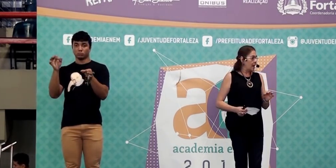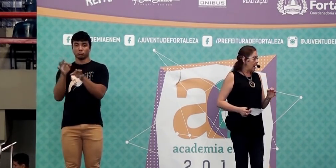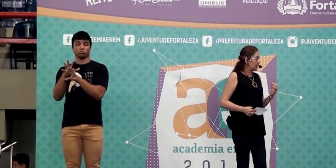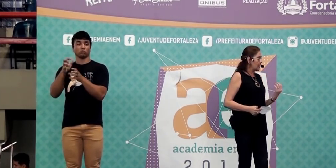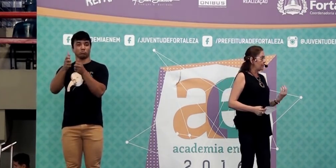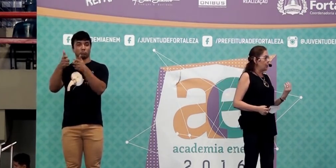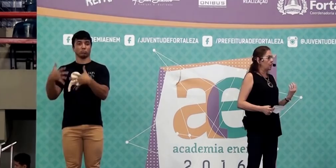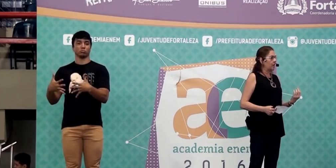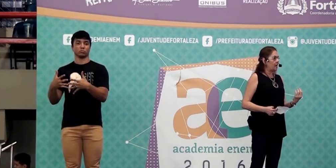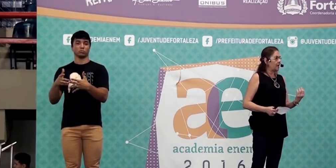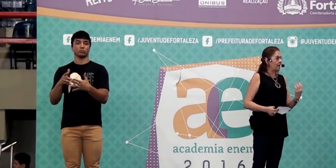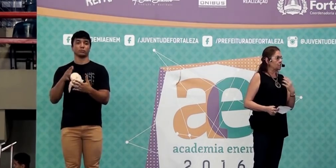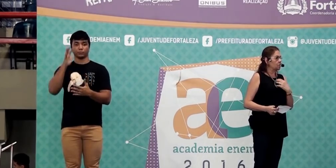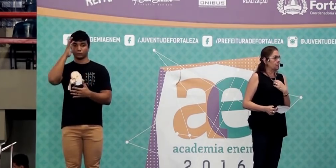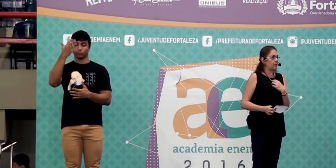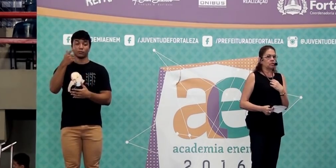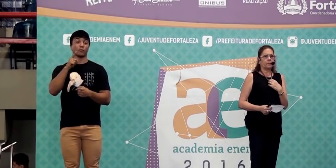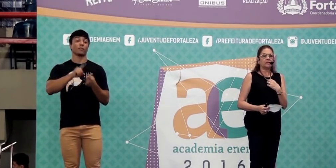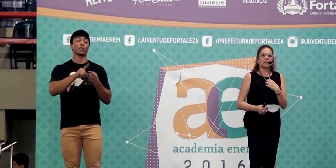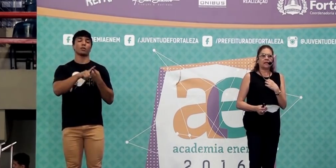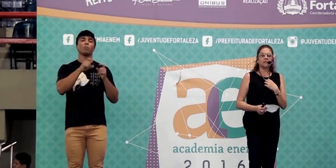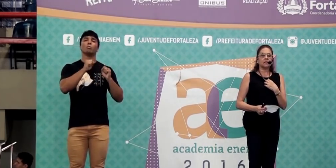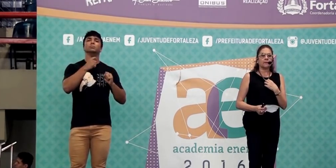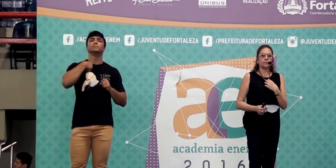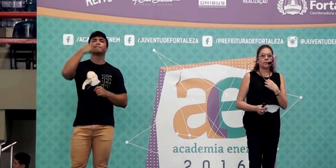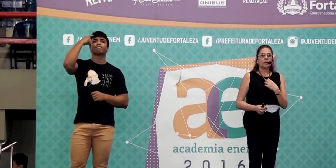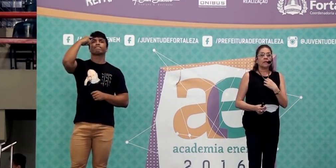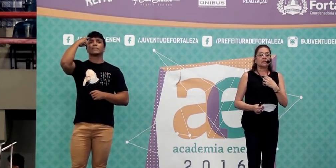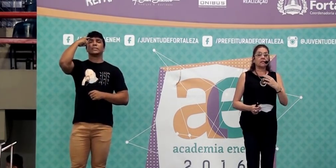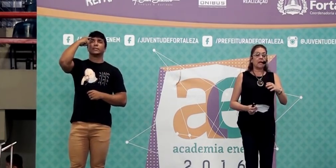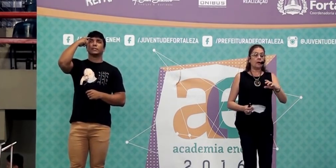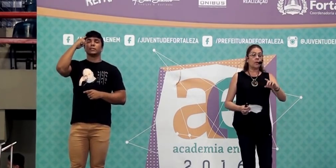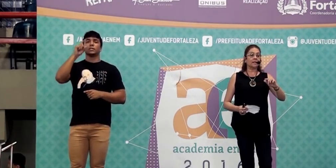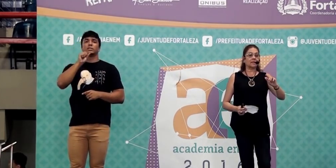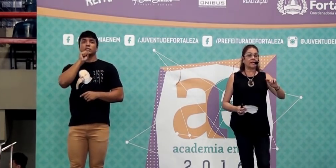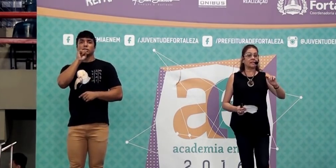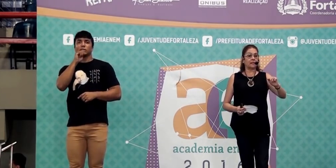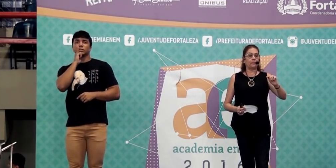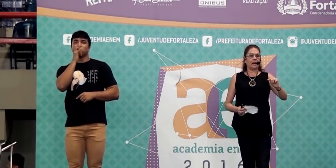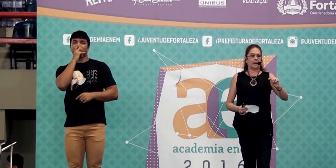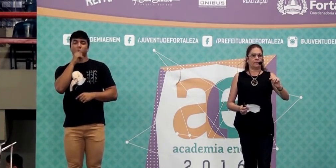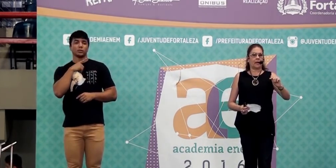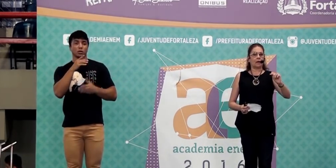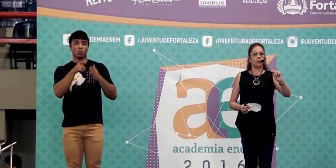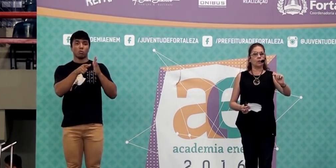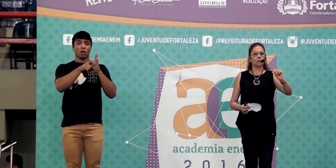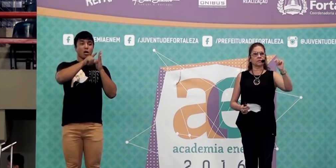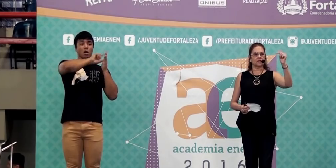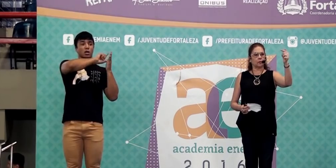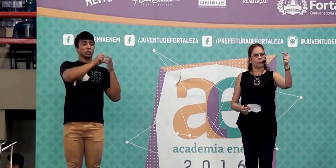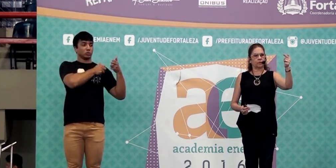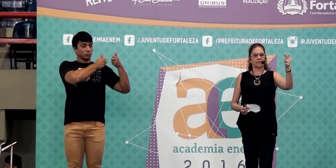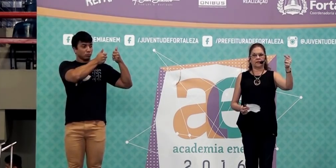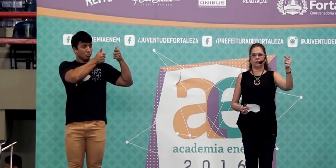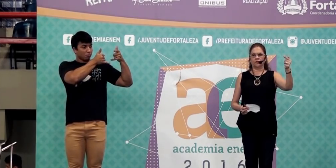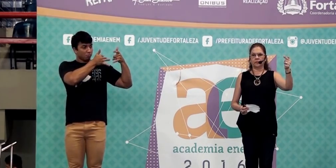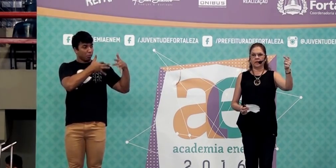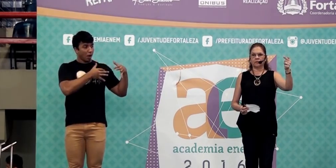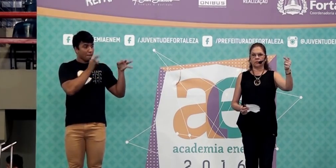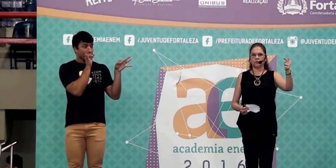conclusão. Até porque a gente pode pensar assim, se eu antecipar a conclusão